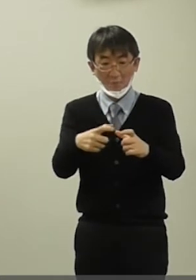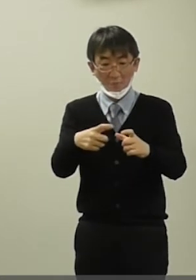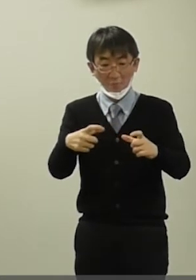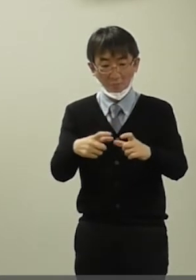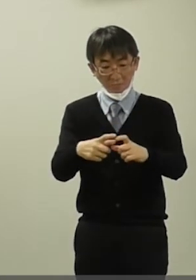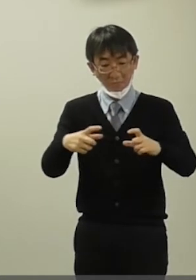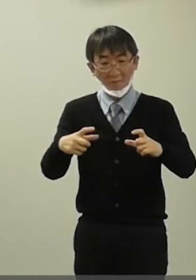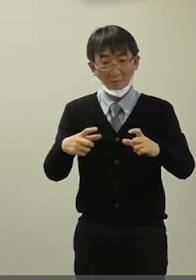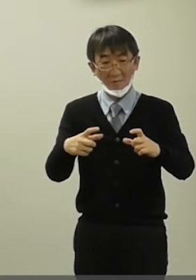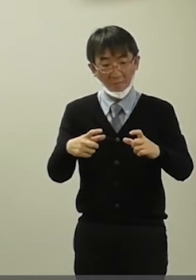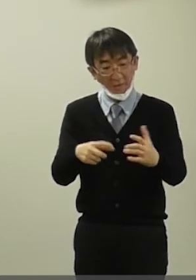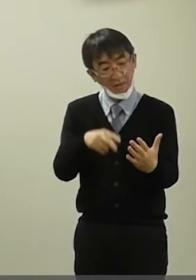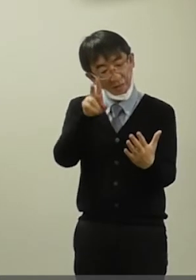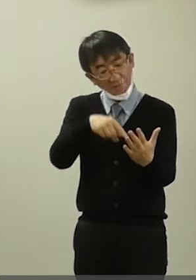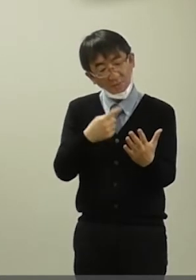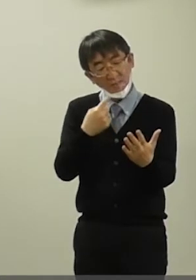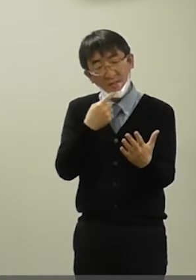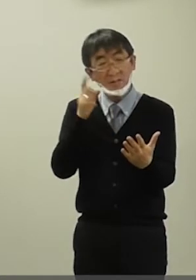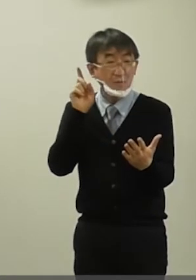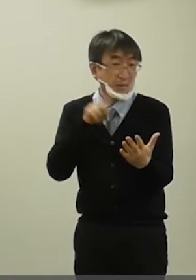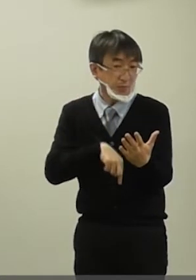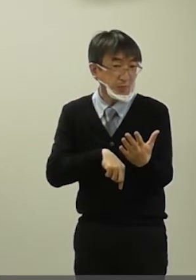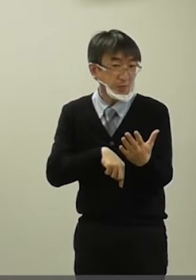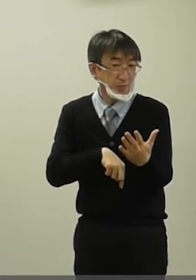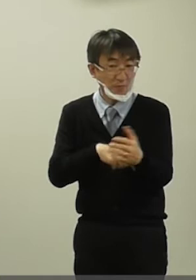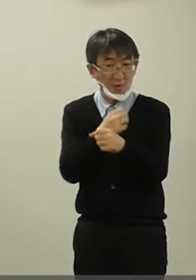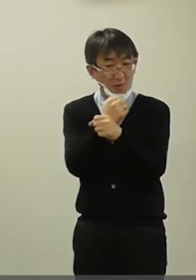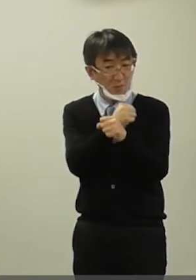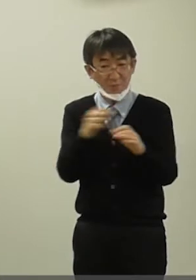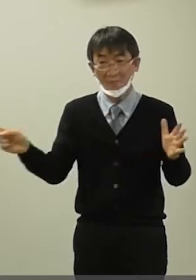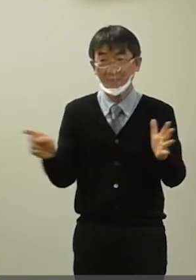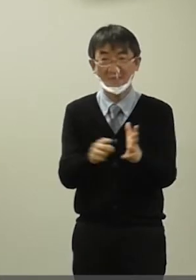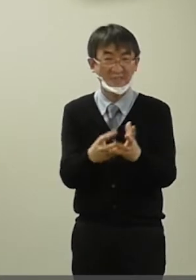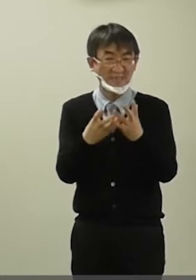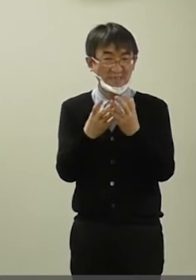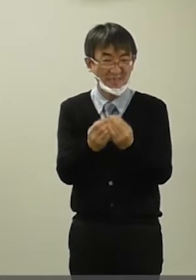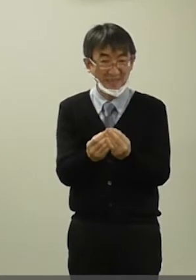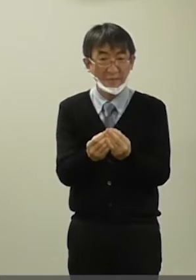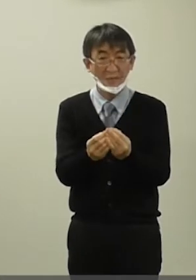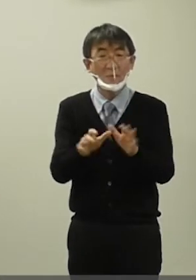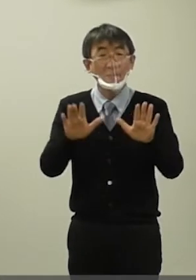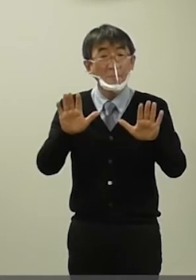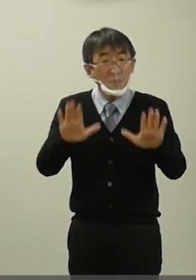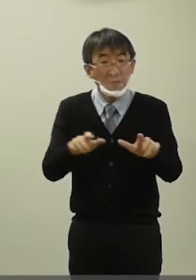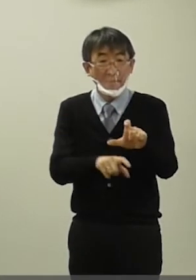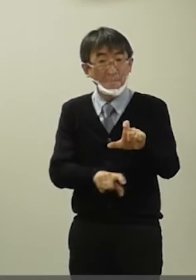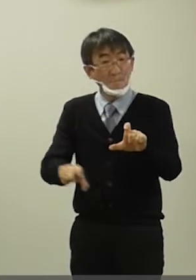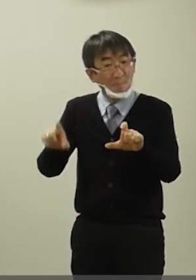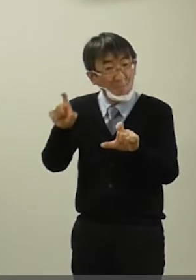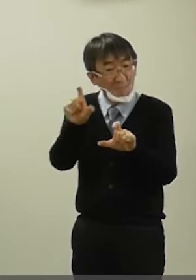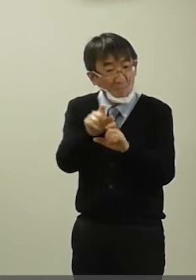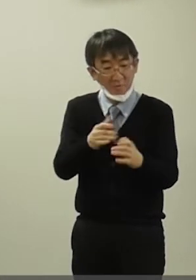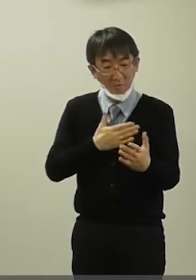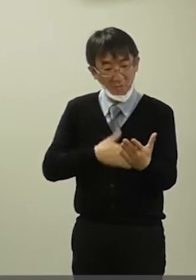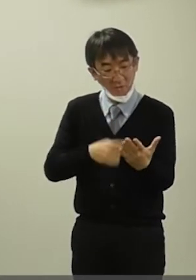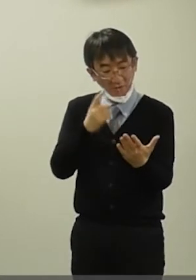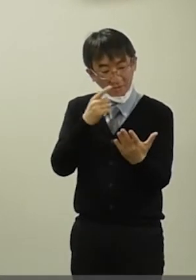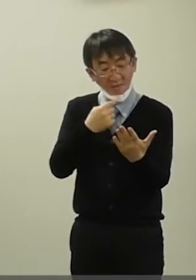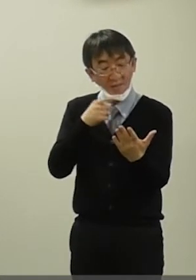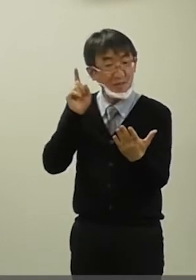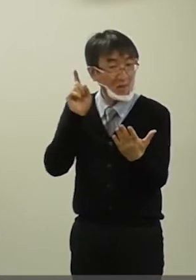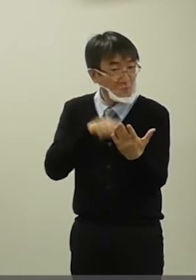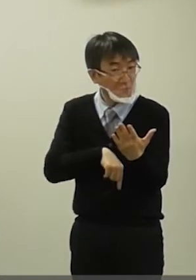など酔いやすい自然という意味いきましたがでの距離ハゲやすいして情報発信を目指し